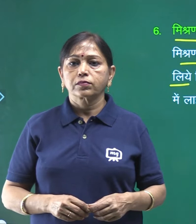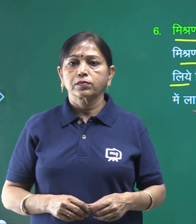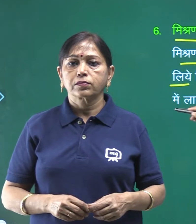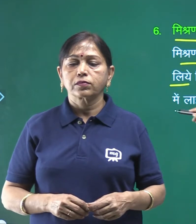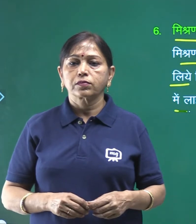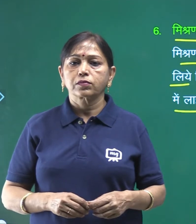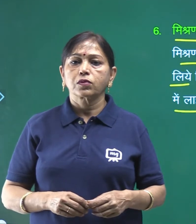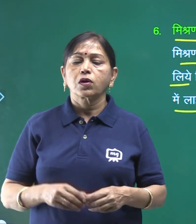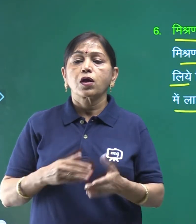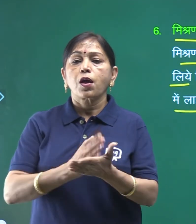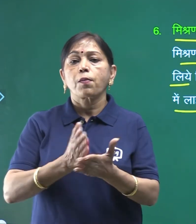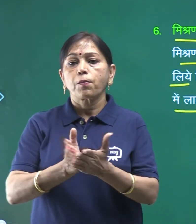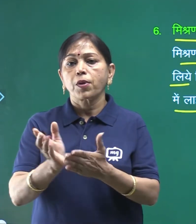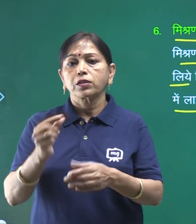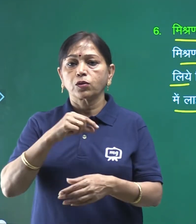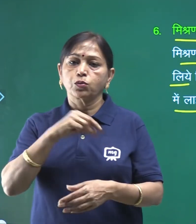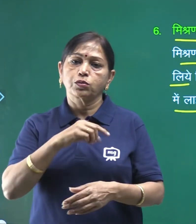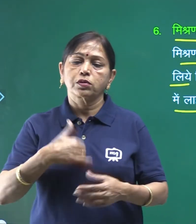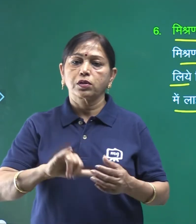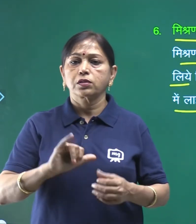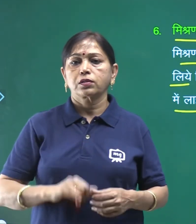विधियां प्रयोग में लाई जाती है।